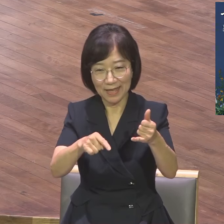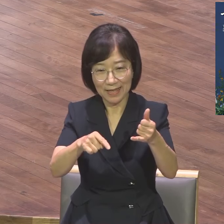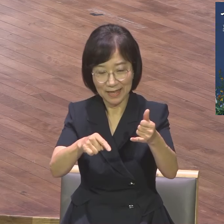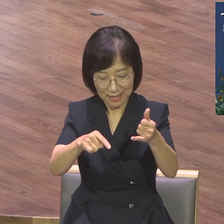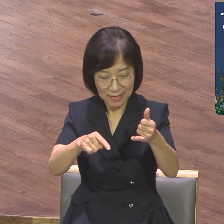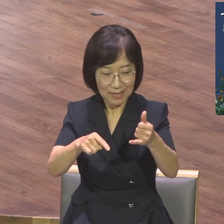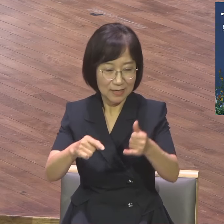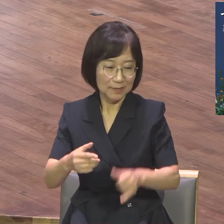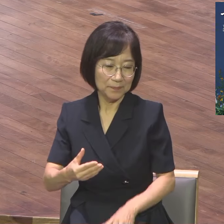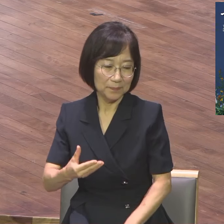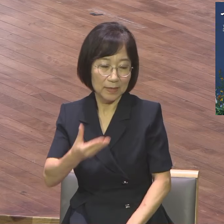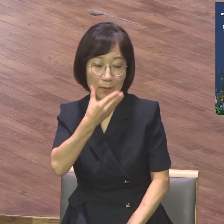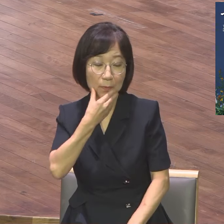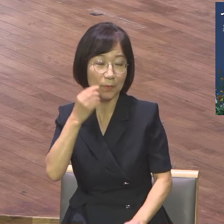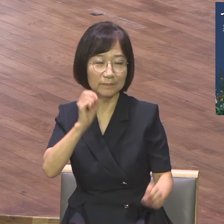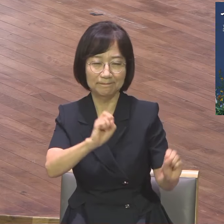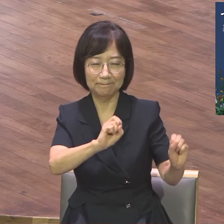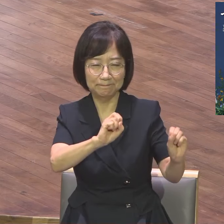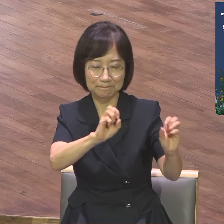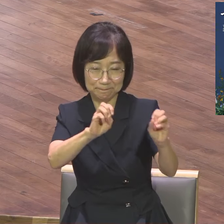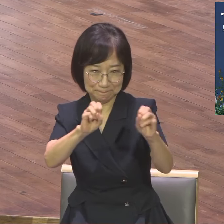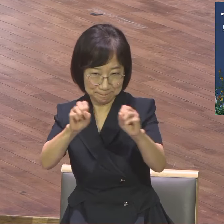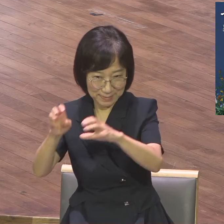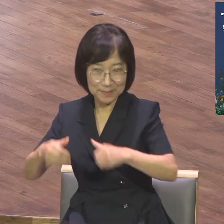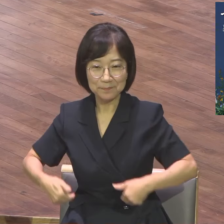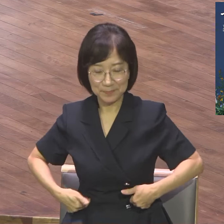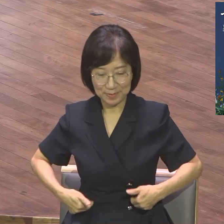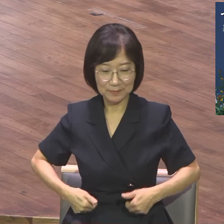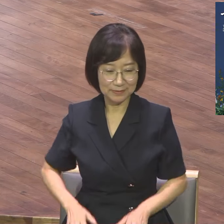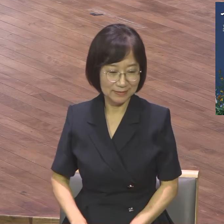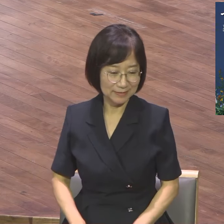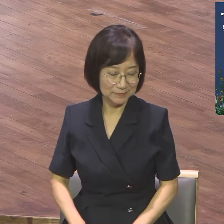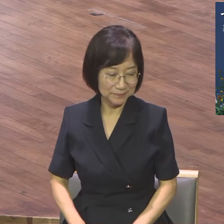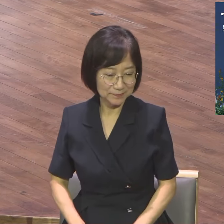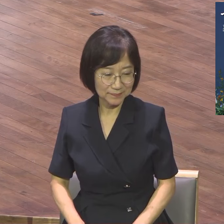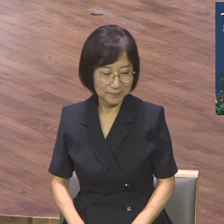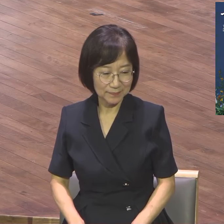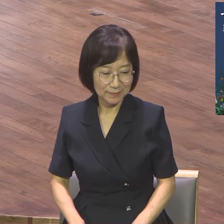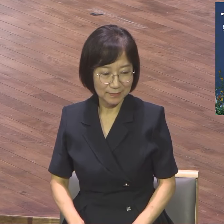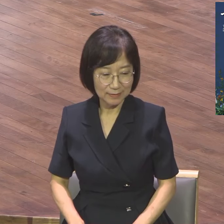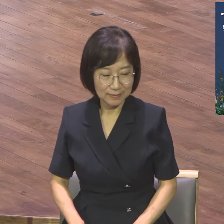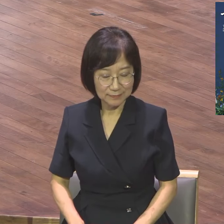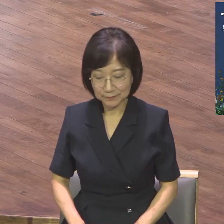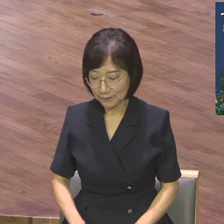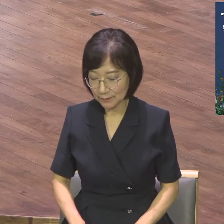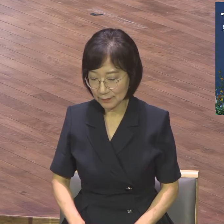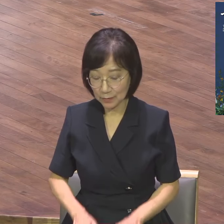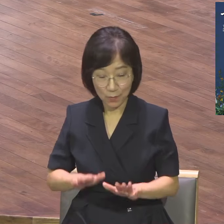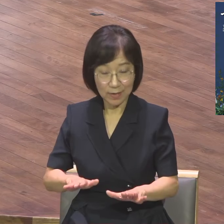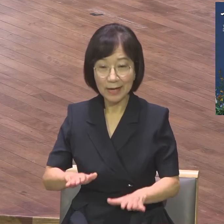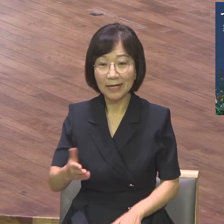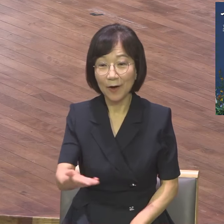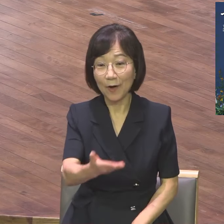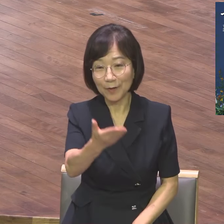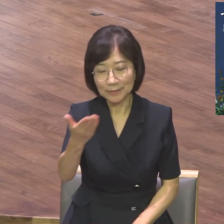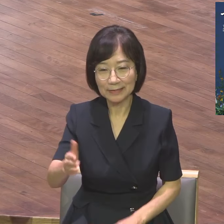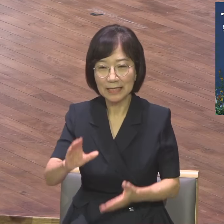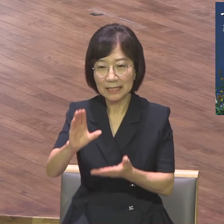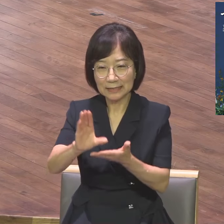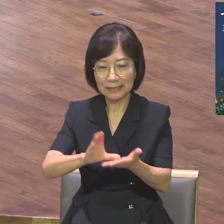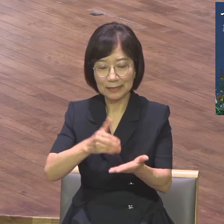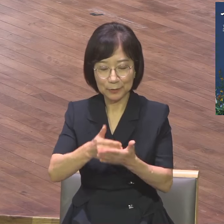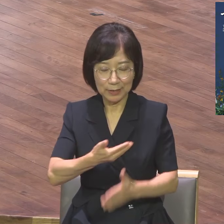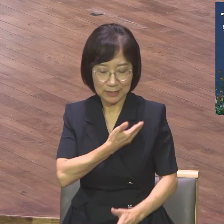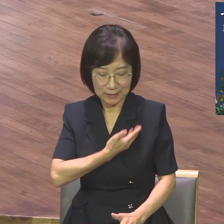명령하신 것처럼 주님이 우리에게 지금 명령하고 있습니다. 이 말씀 들으시고 그리스도의 절대 제자들 다 되시기를